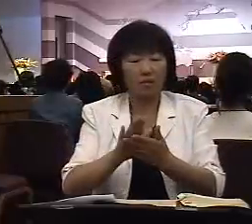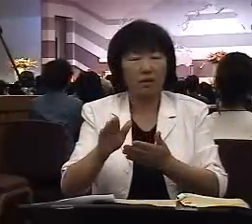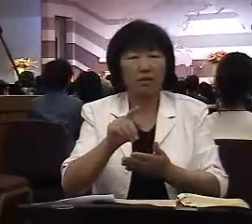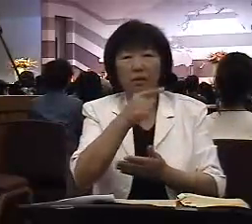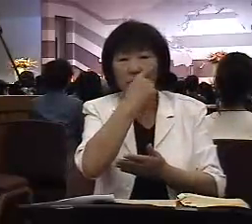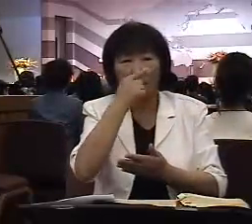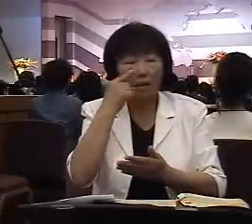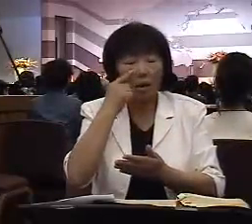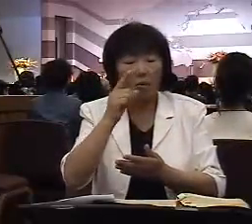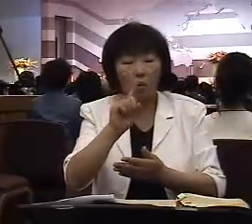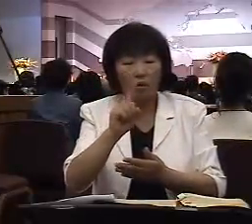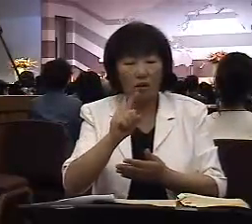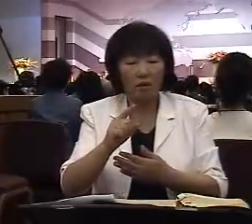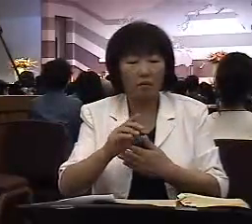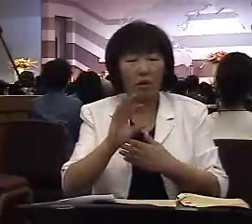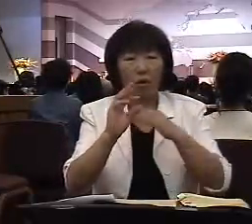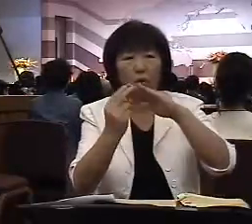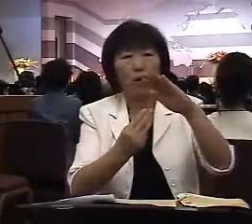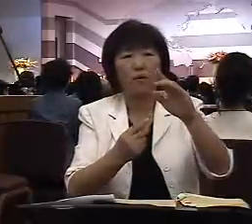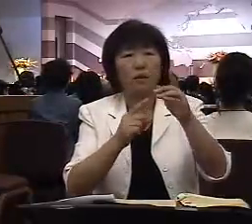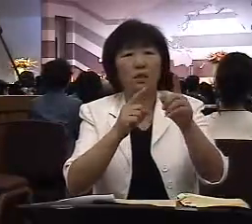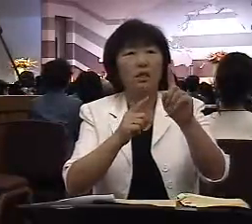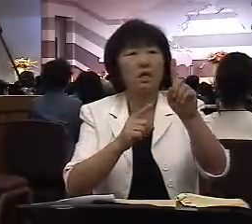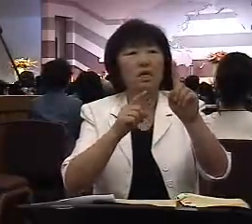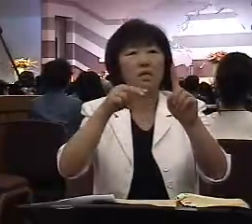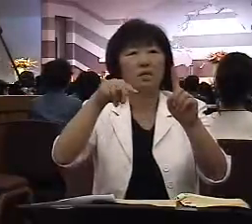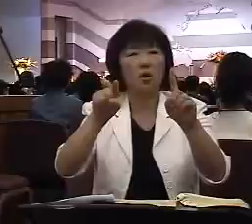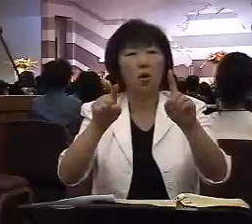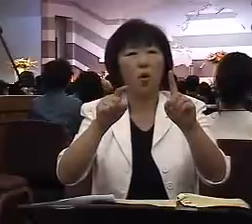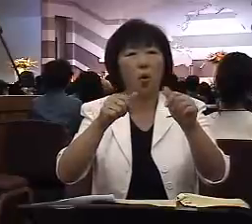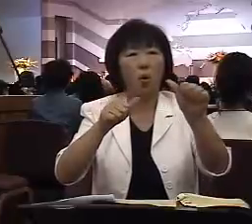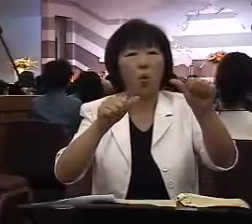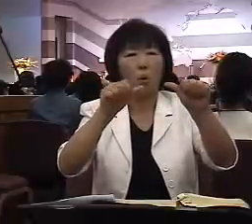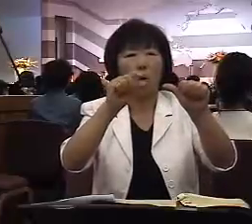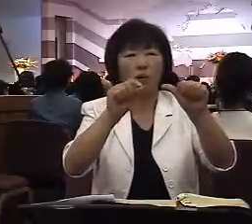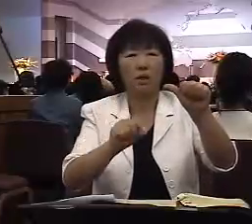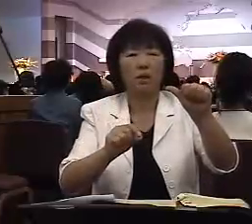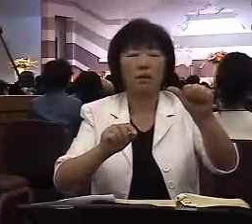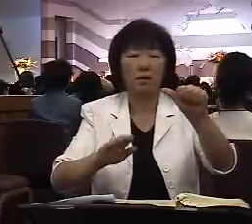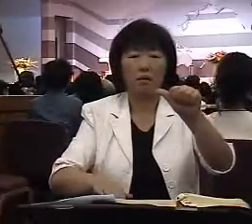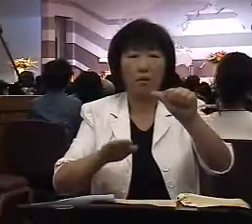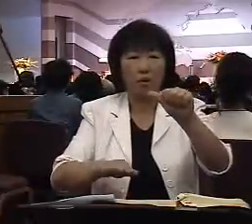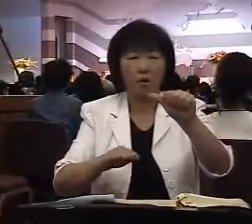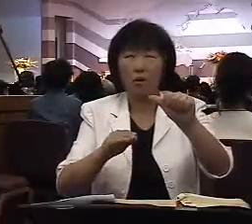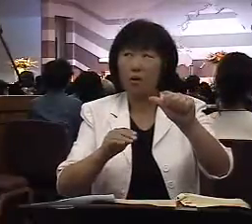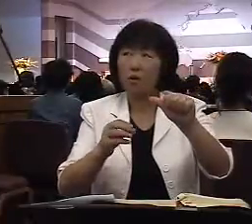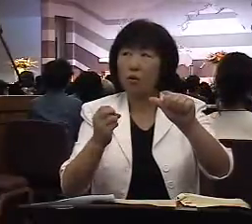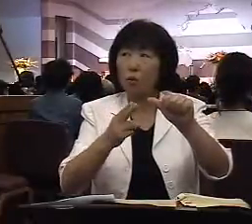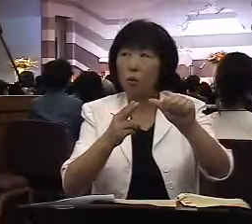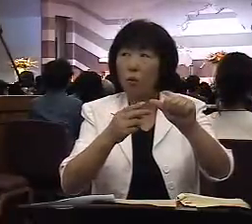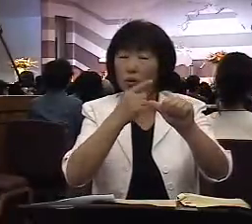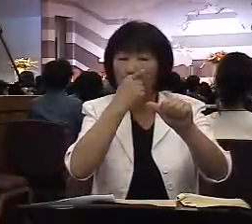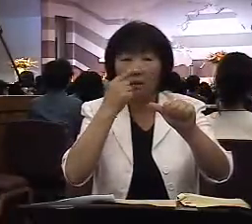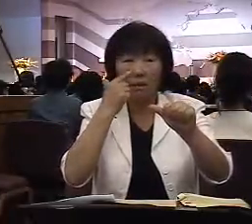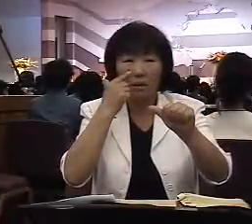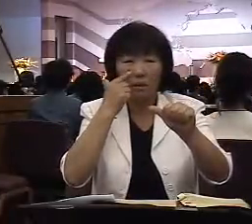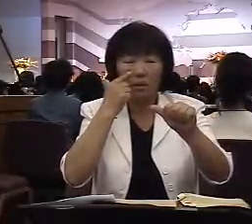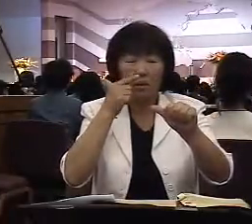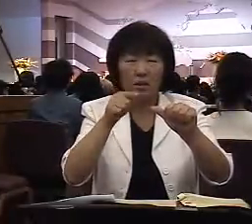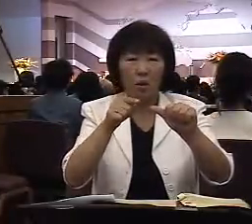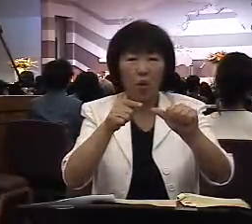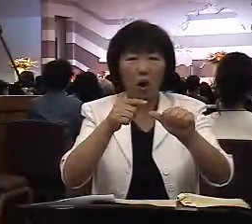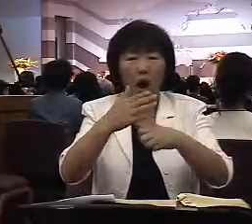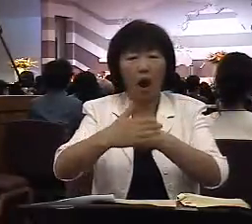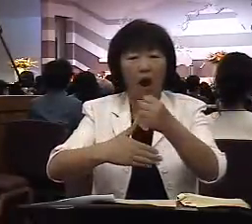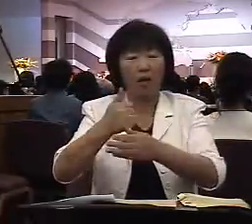증거가 무엇이냐? 요한일서 5장 11절 이하로 쭉 보니까 또 증거는 이것이니,